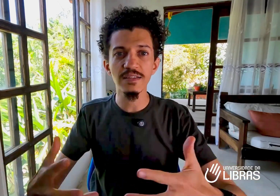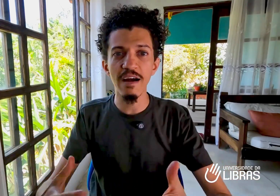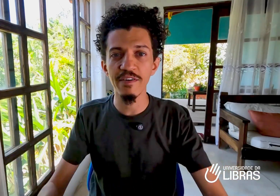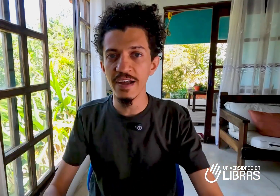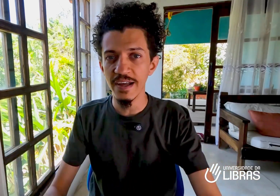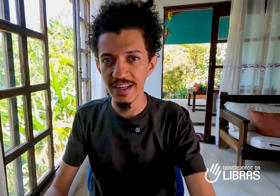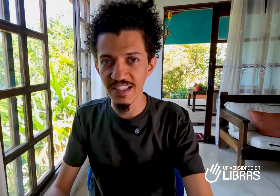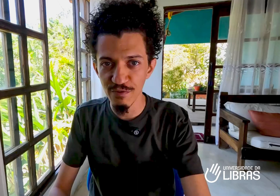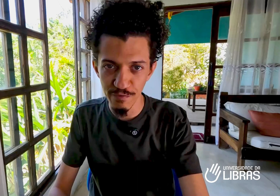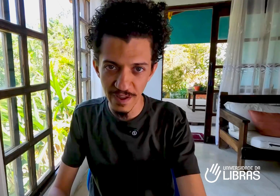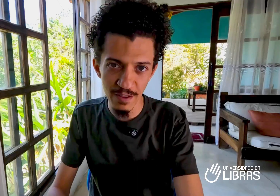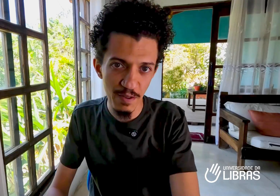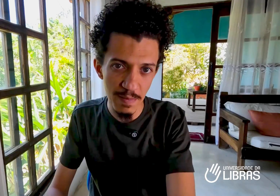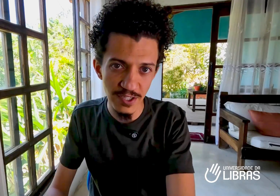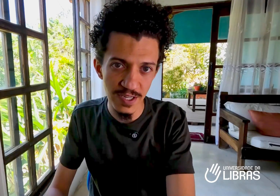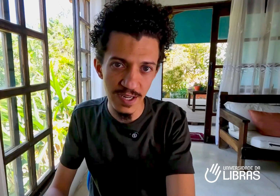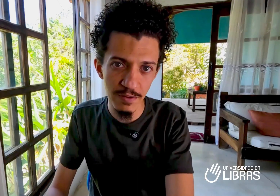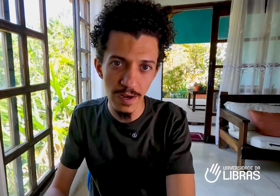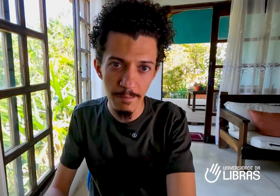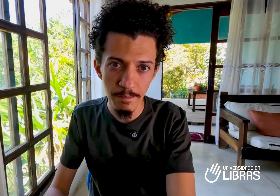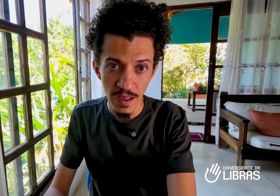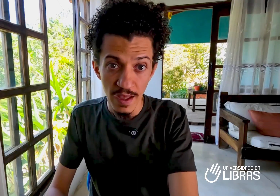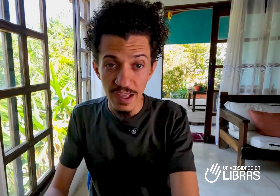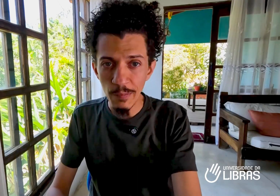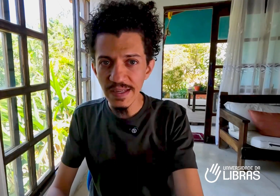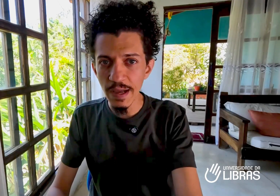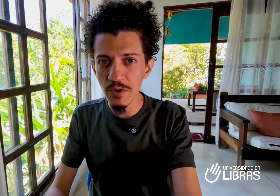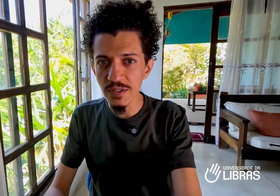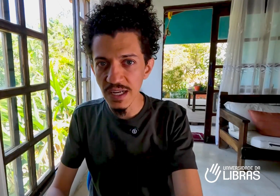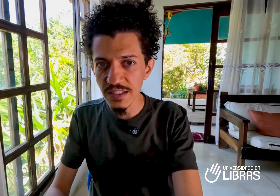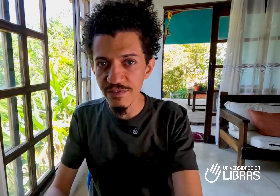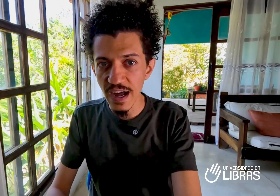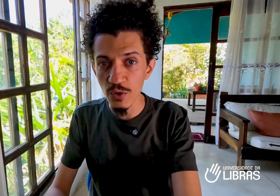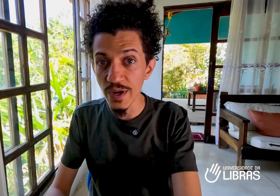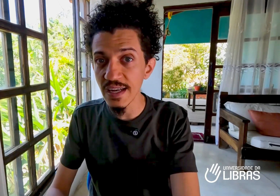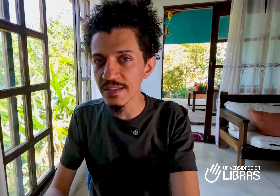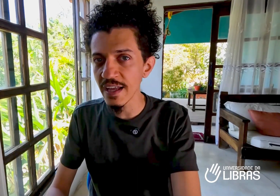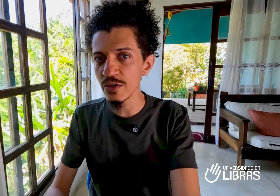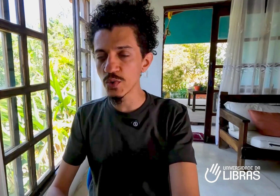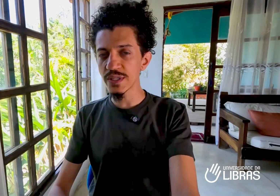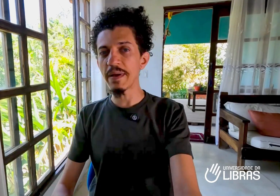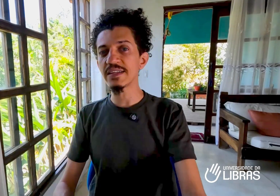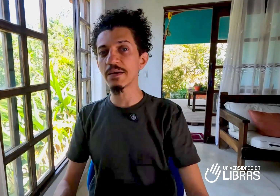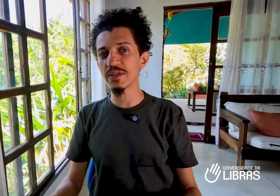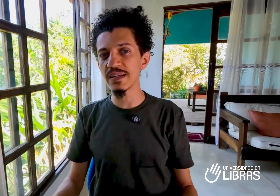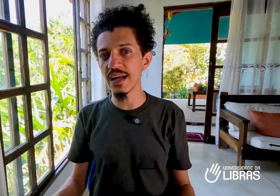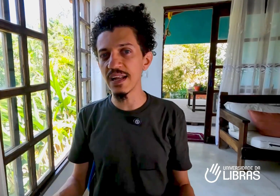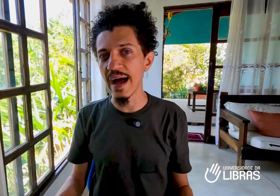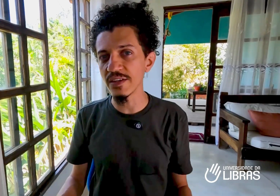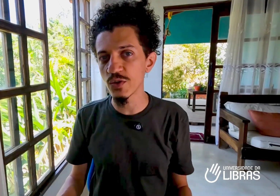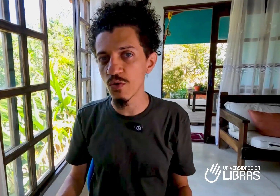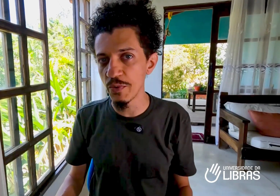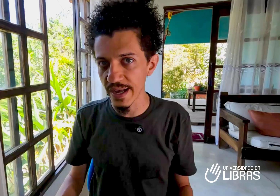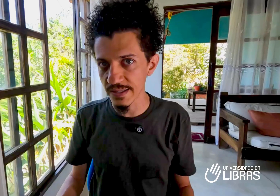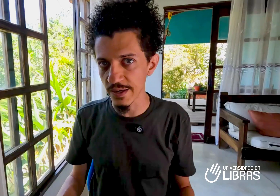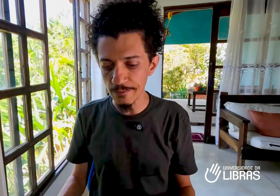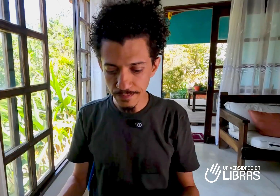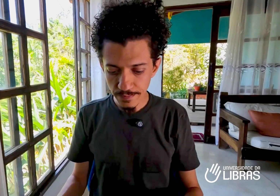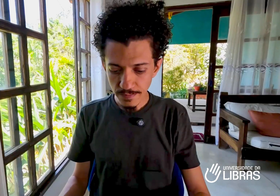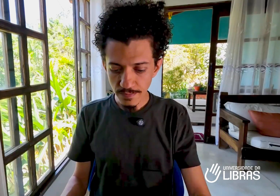estava desenvolvendo e imaginando ali. Eu percebo que os classificadores eles têm justamente essa potencialidade de comunicação.